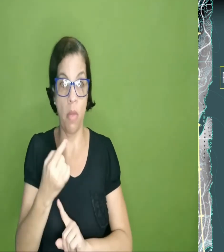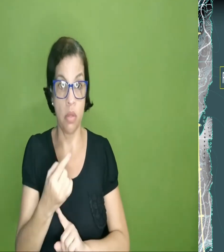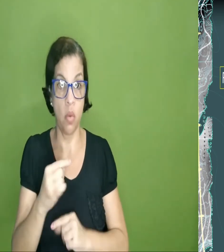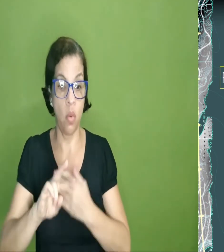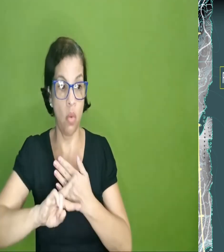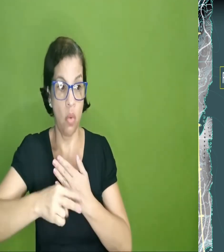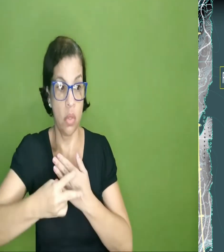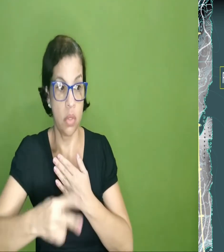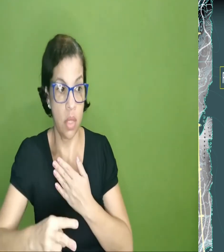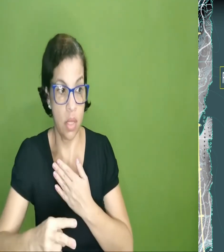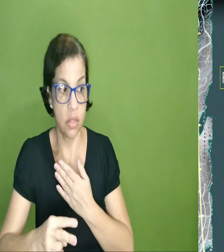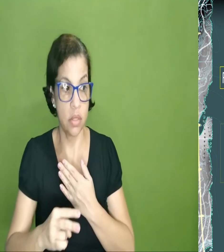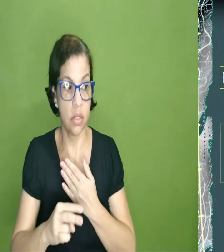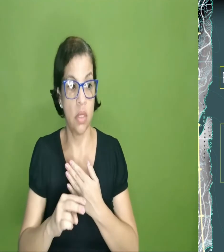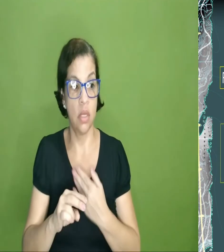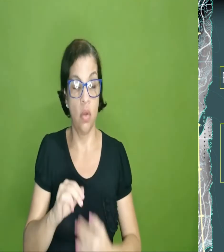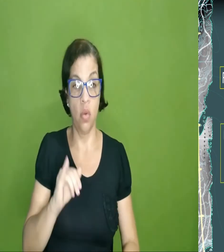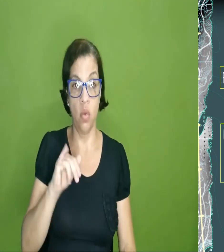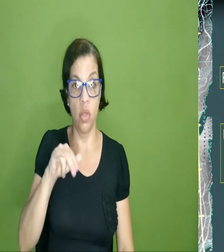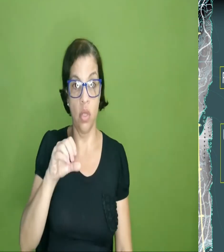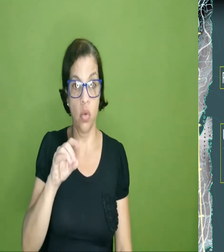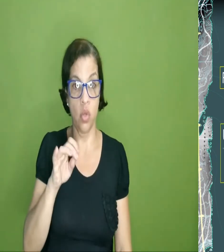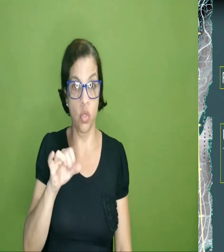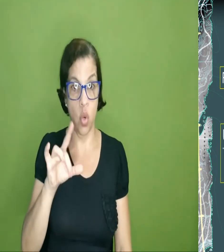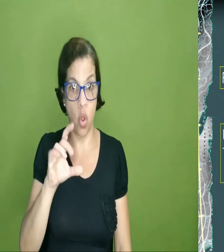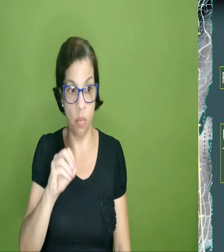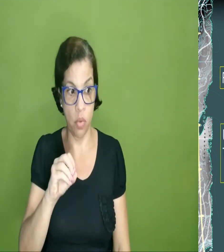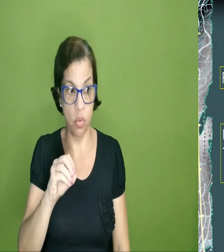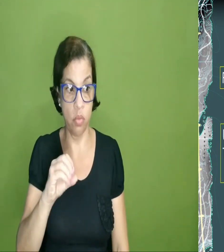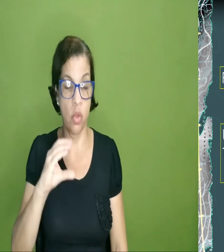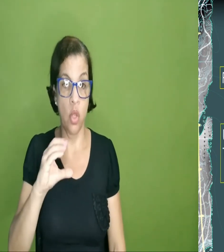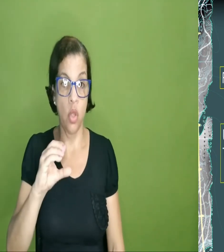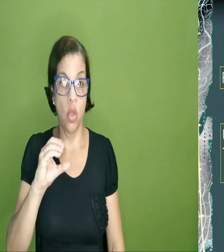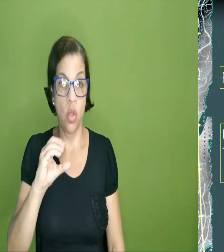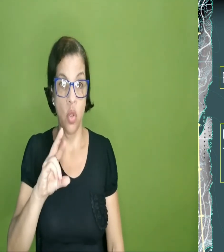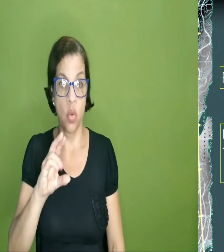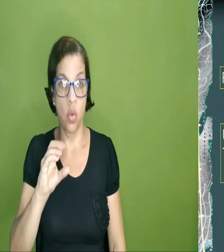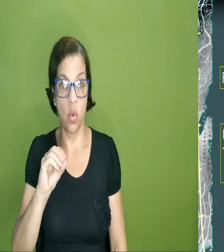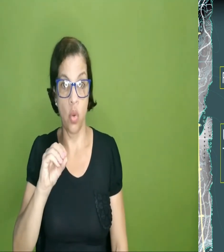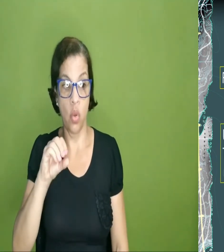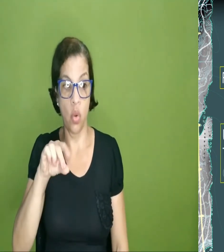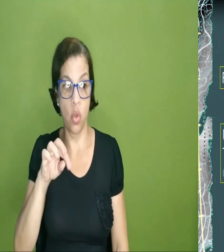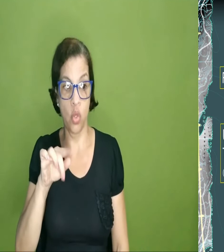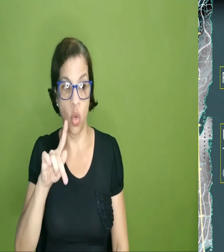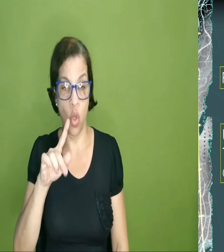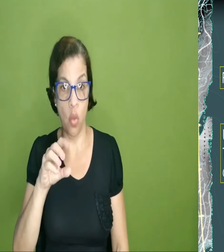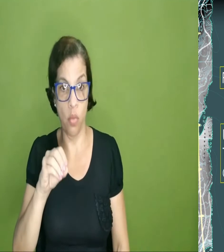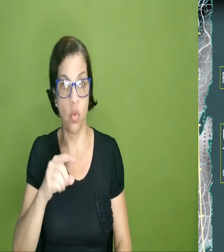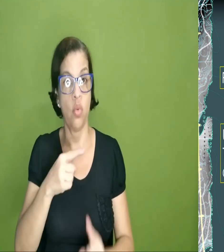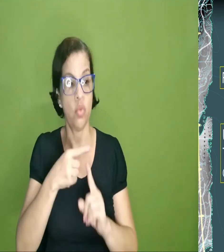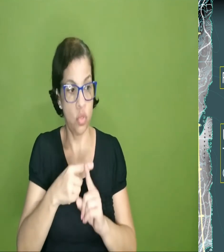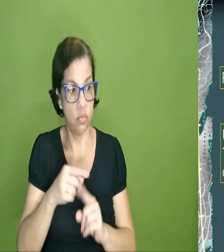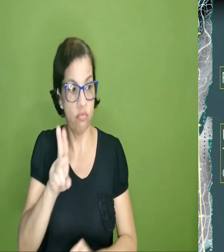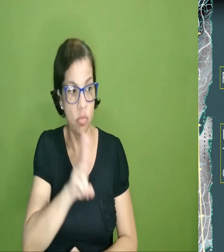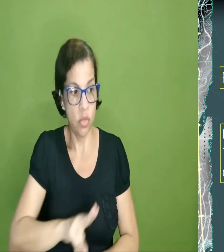efeito inotrópico e cronotrópico positivo. E por isso mesmo é bastante usada no tratamento do choque